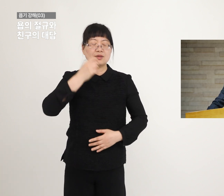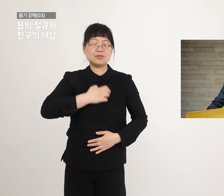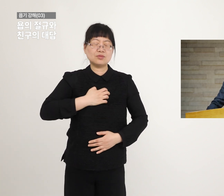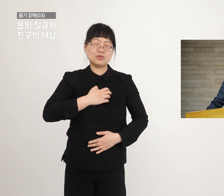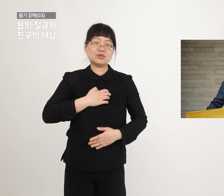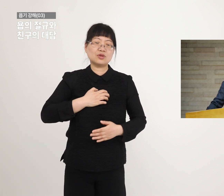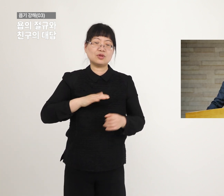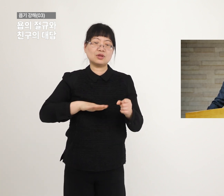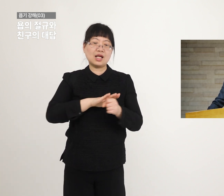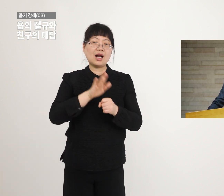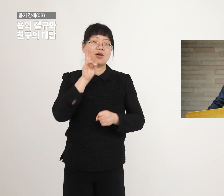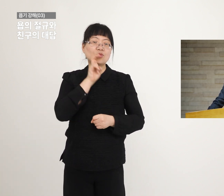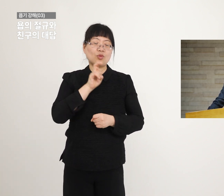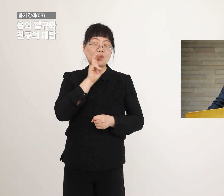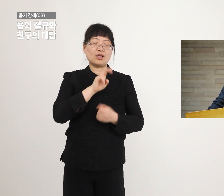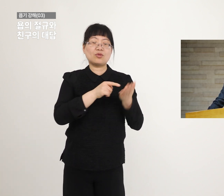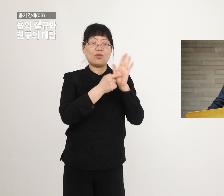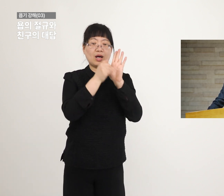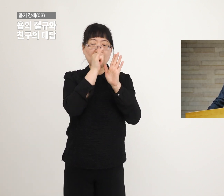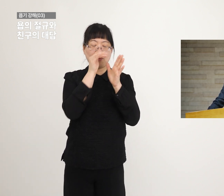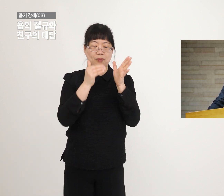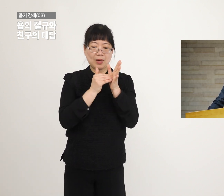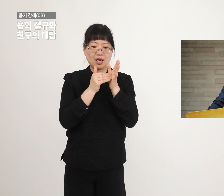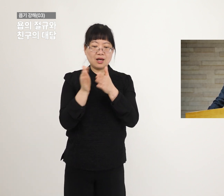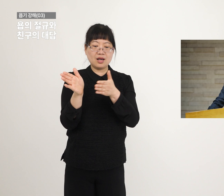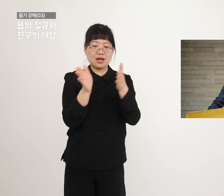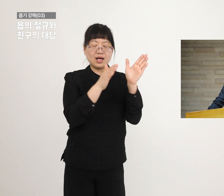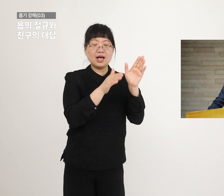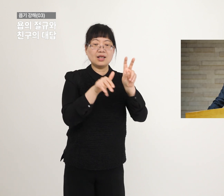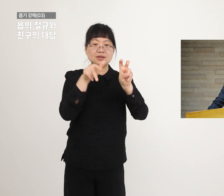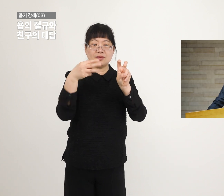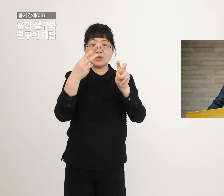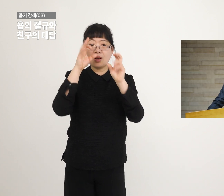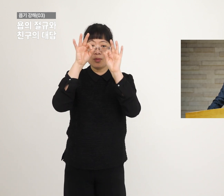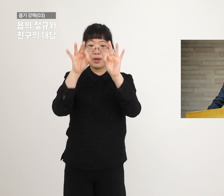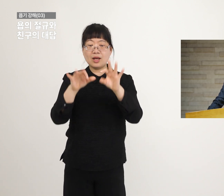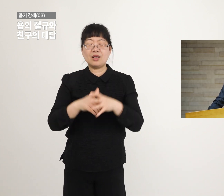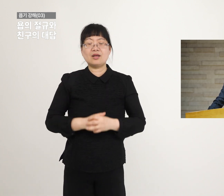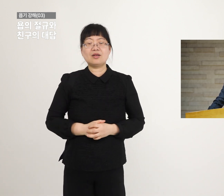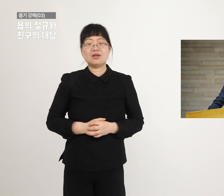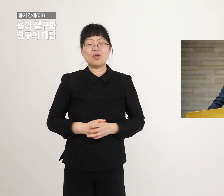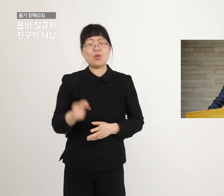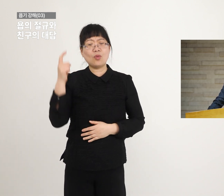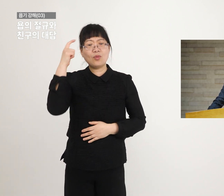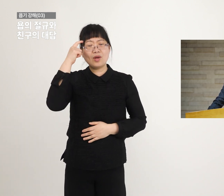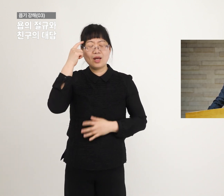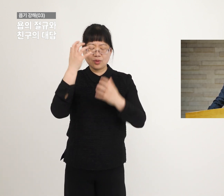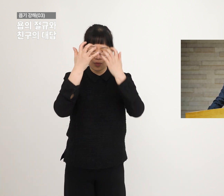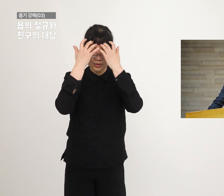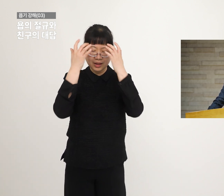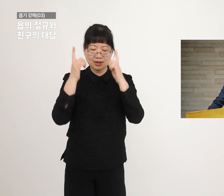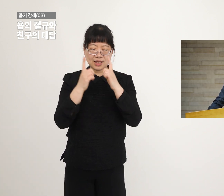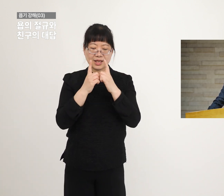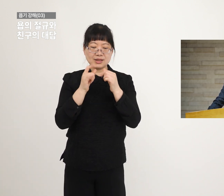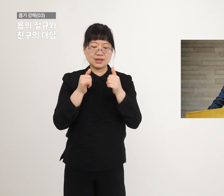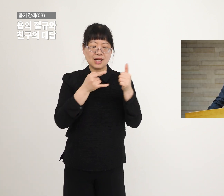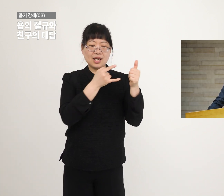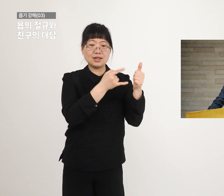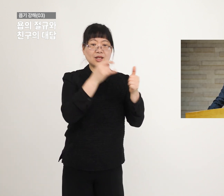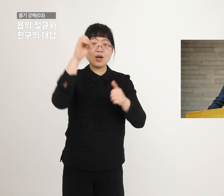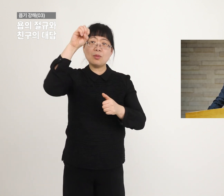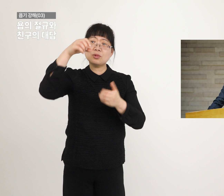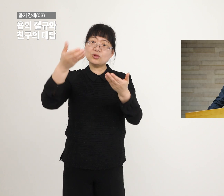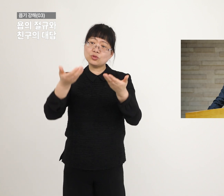애가로 엮어내고 있죠. 쭉 넘어가서 20절을 보세요. 어찌하여 고난당하는 자에게